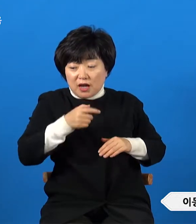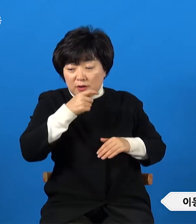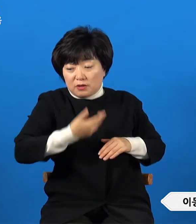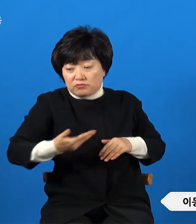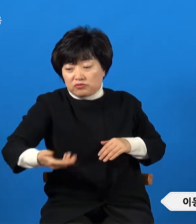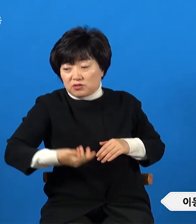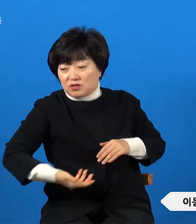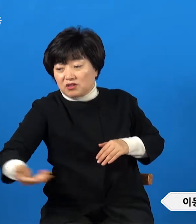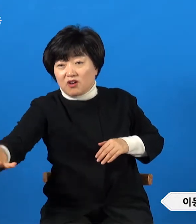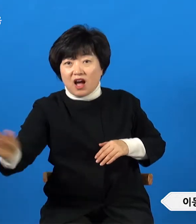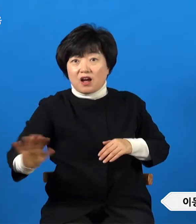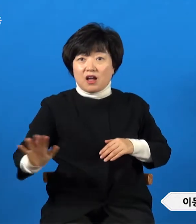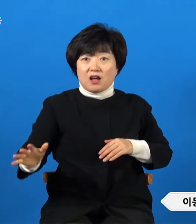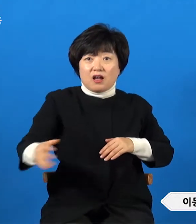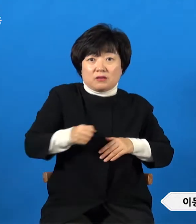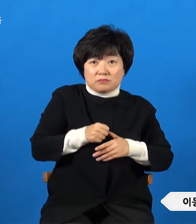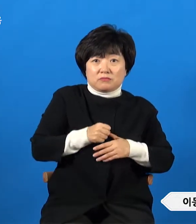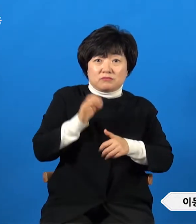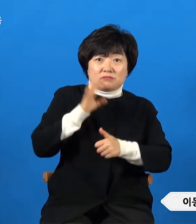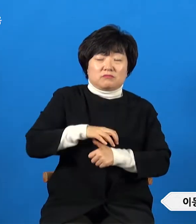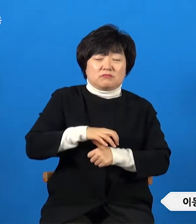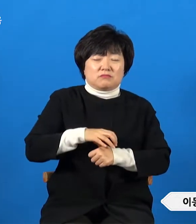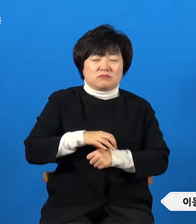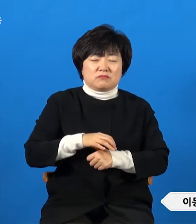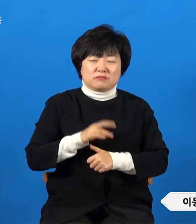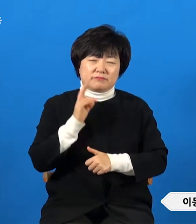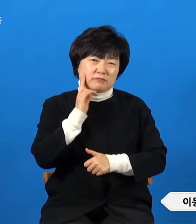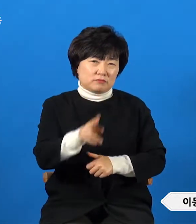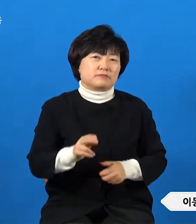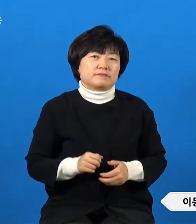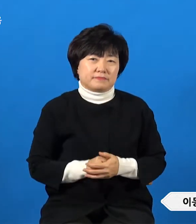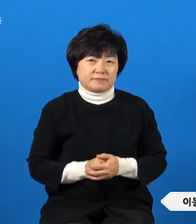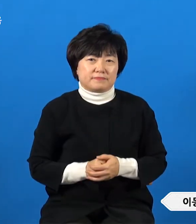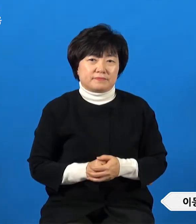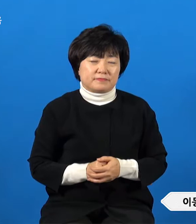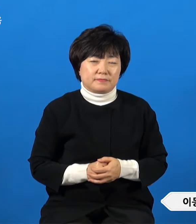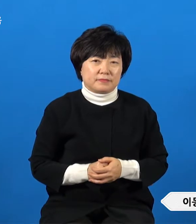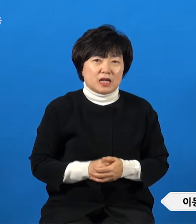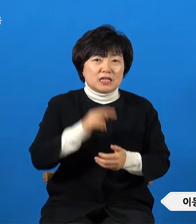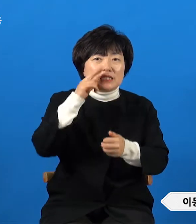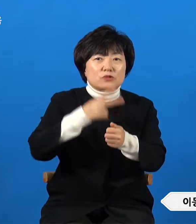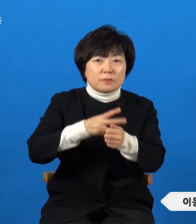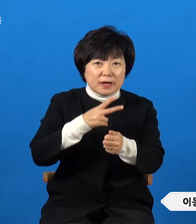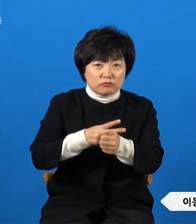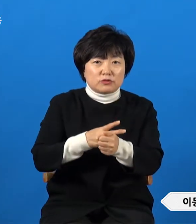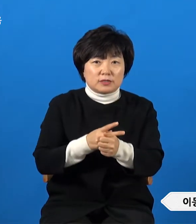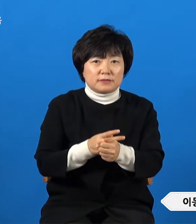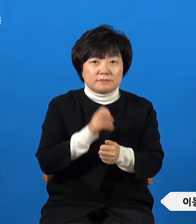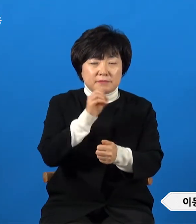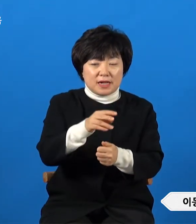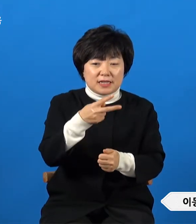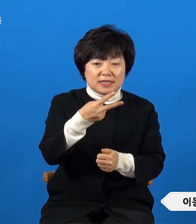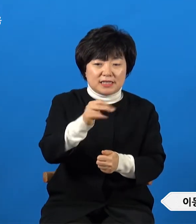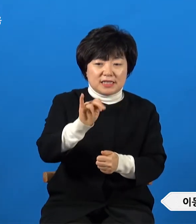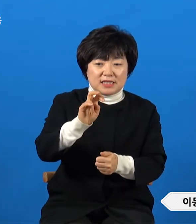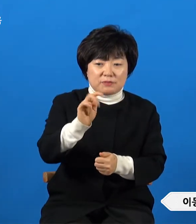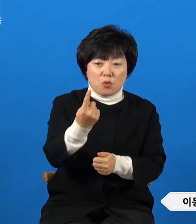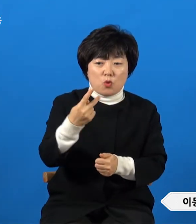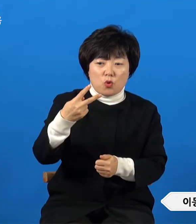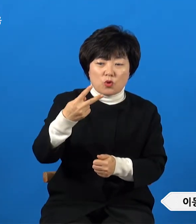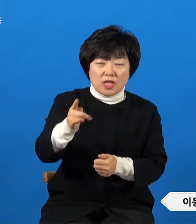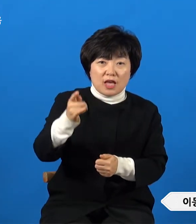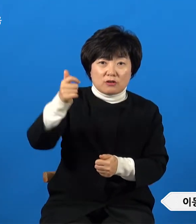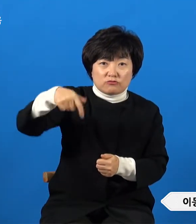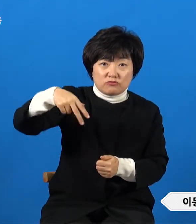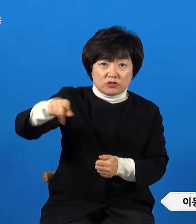것 아니에요? 얼마나 비극이에요. 그래서 바울은 디모데후서 2장 2절에서 바울에게